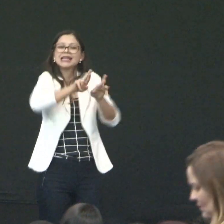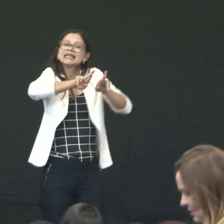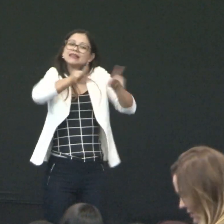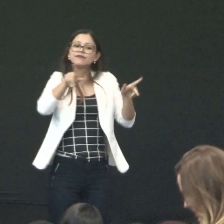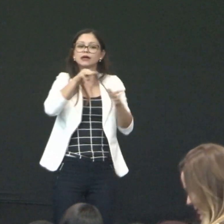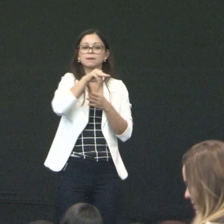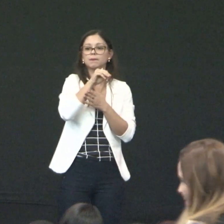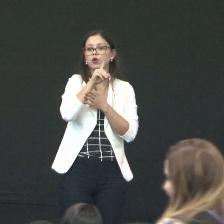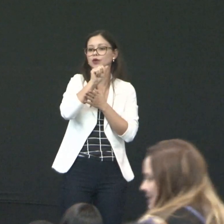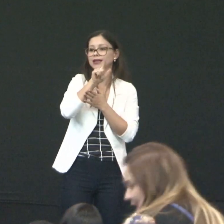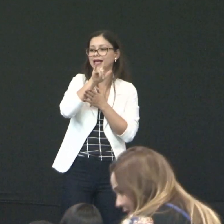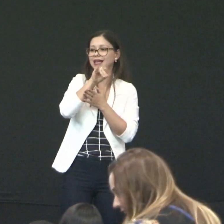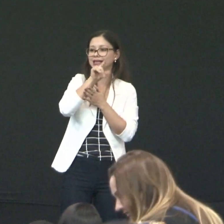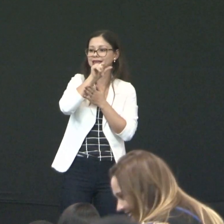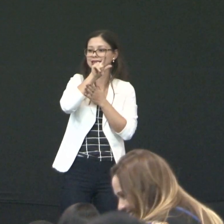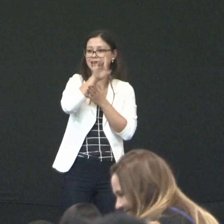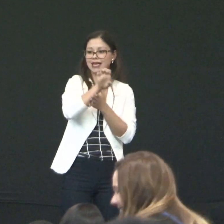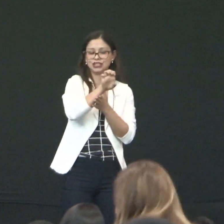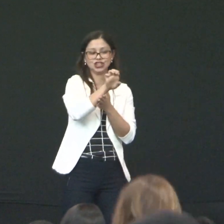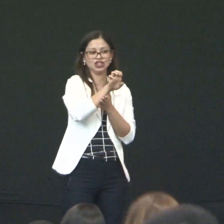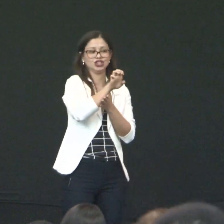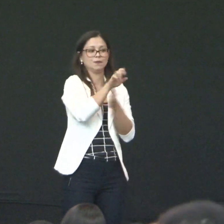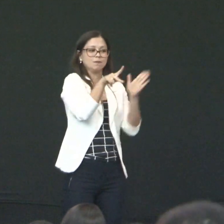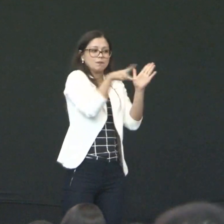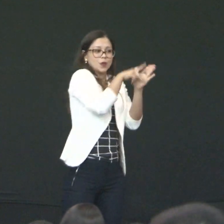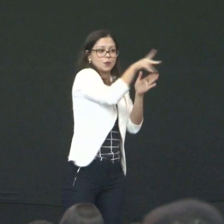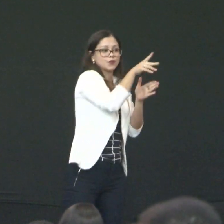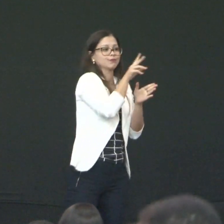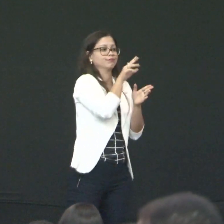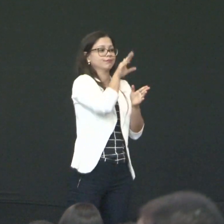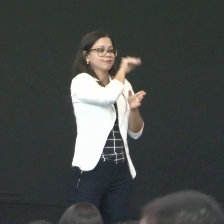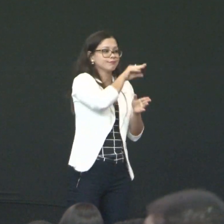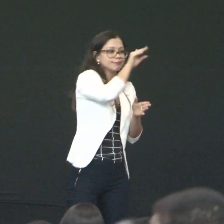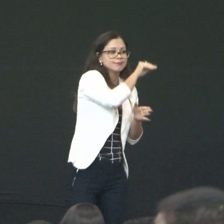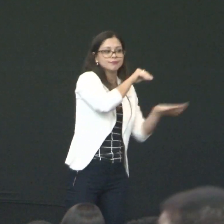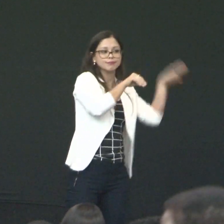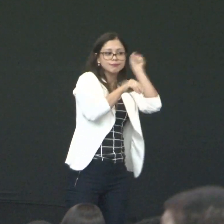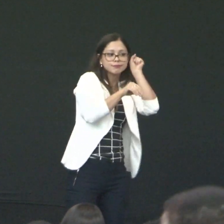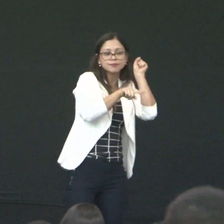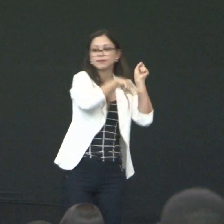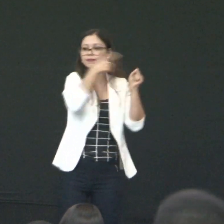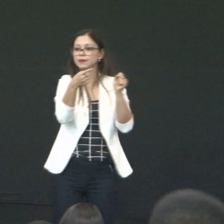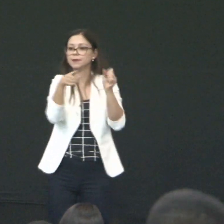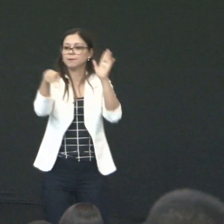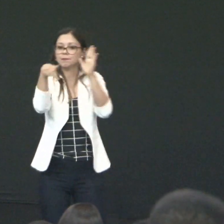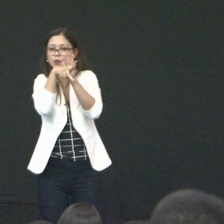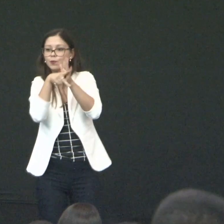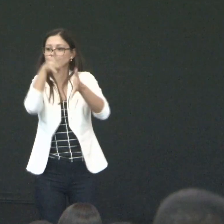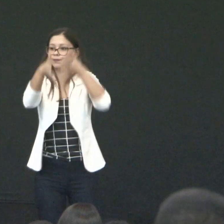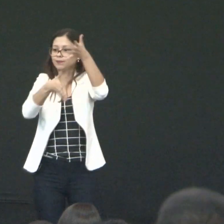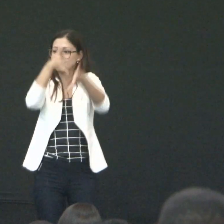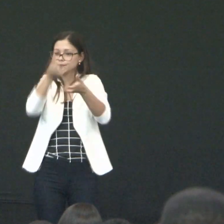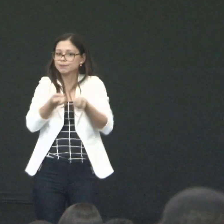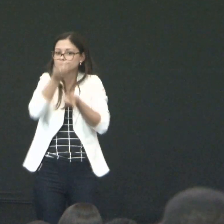para uma outra modalidade de língua, que seria uma língua de sinais, por exemplo. Então, algumas especificidades dessas